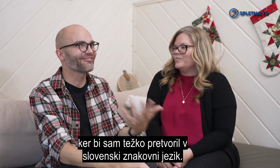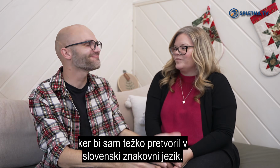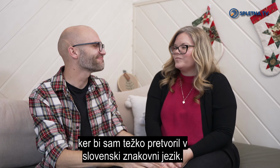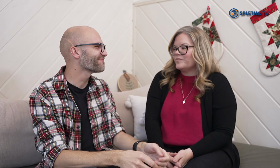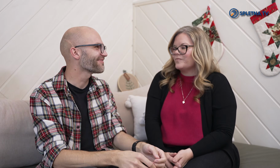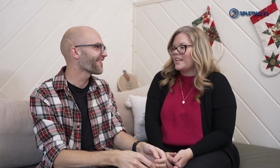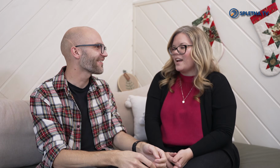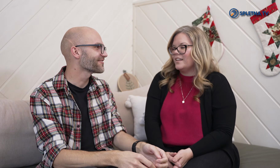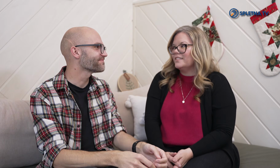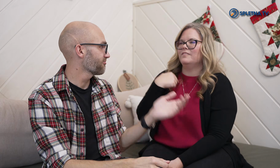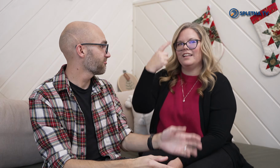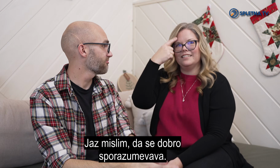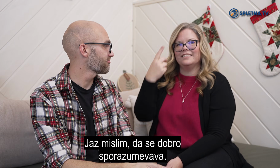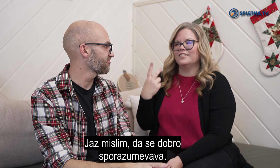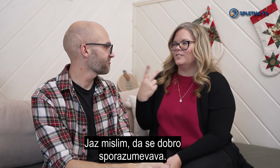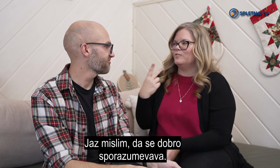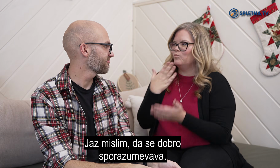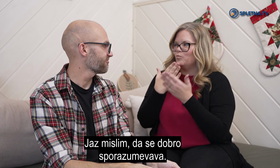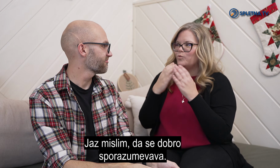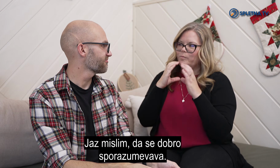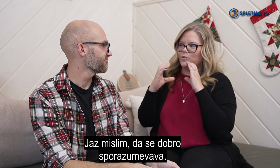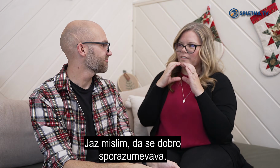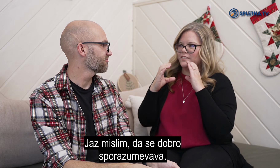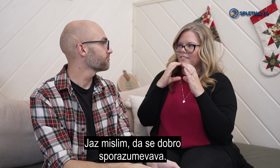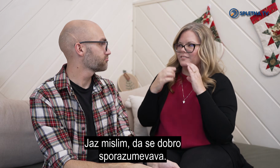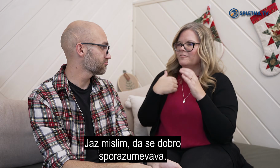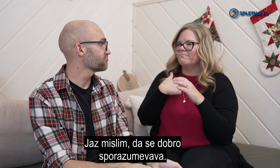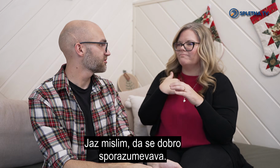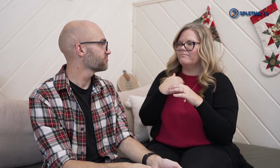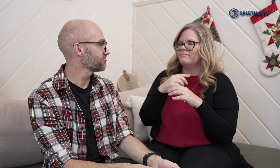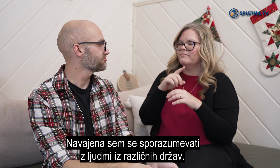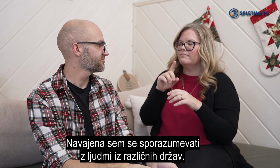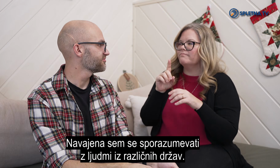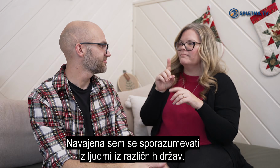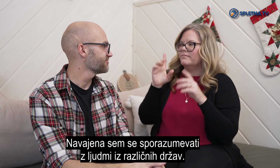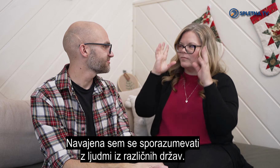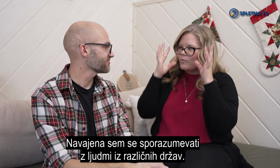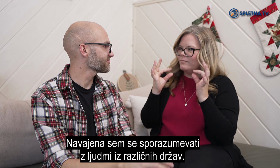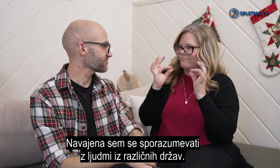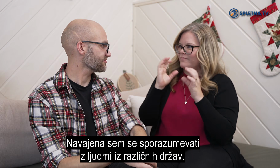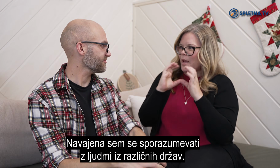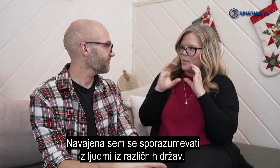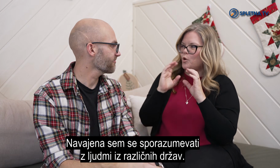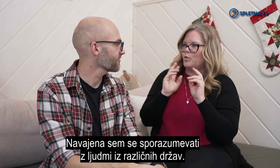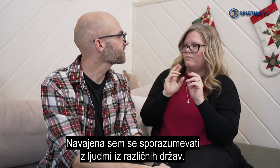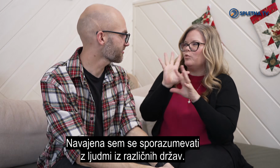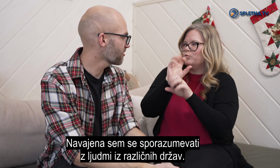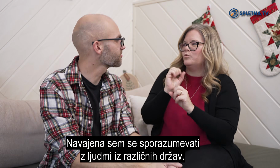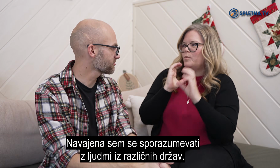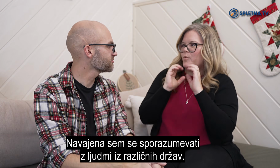sam težko pretvoril v slovenski znakovni jezik. Jaz mislim, da se dobro sporazumevava. Navajena sem se sporazumevati z ljudmi